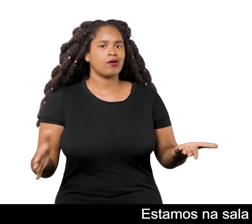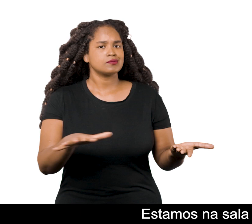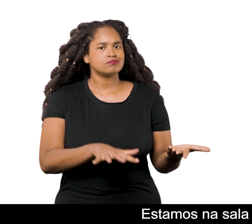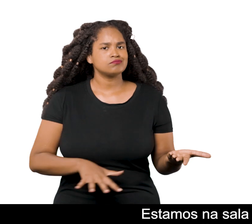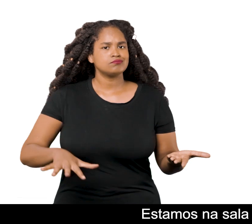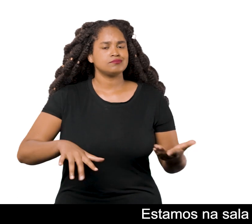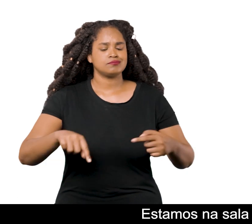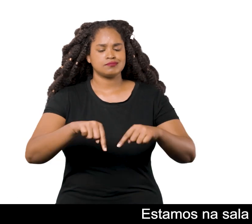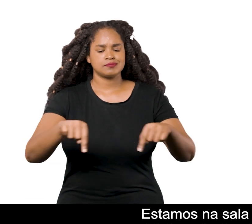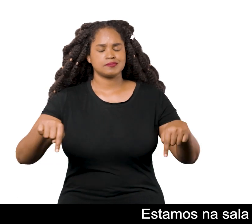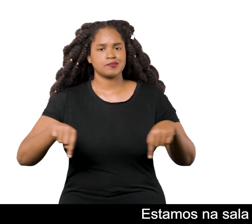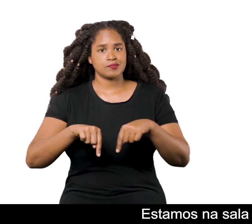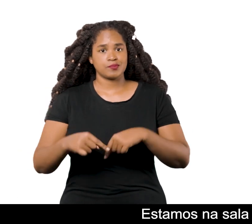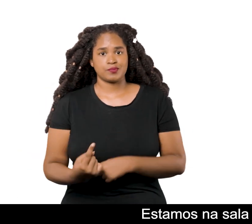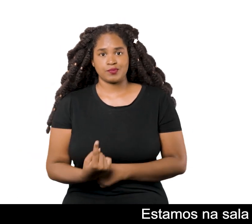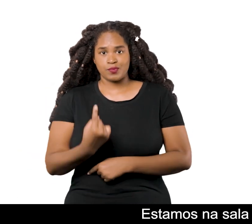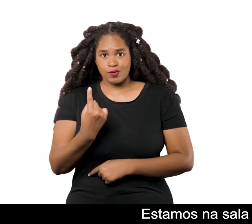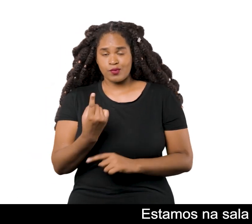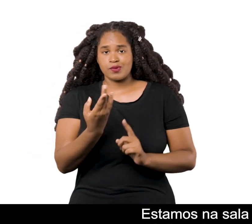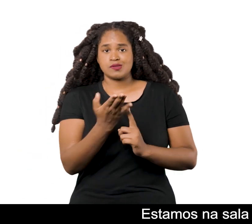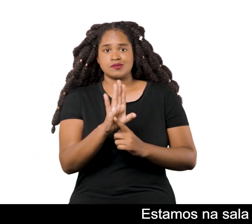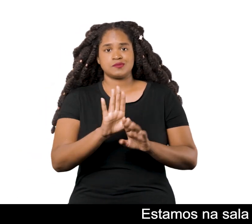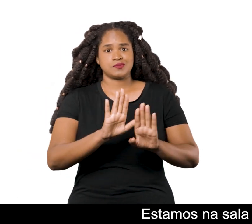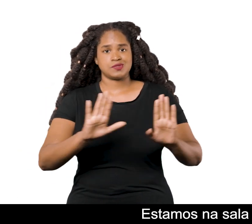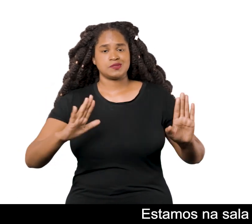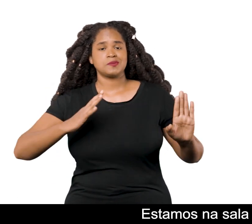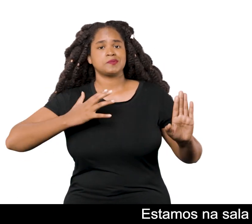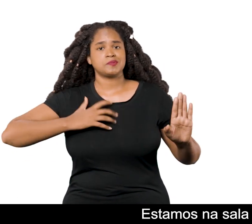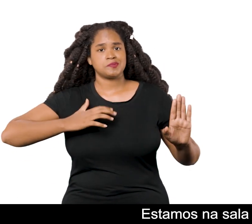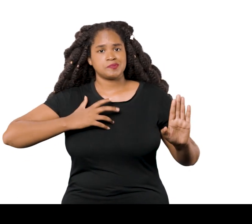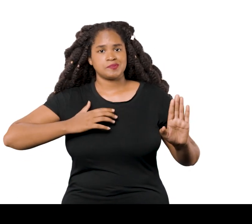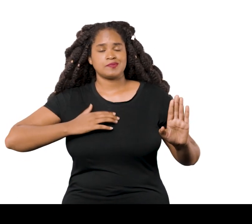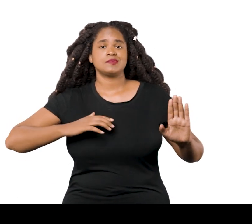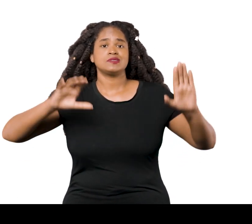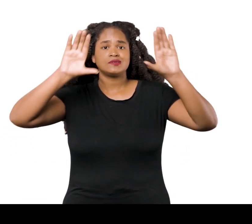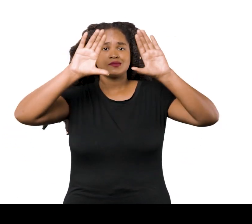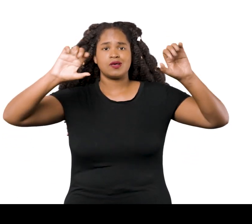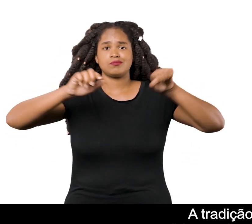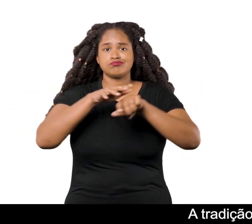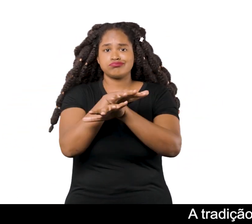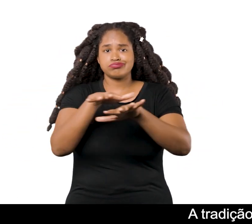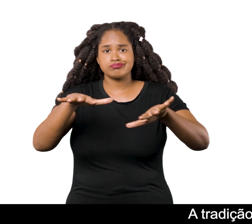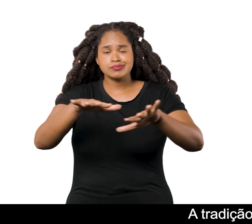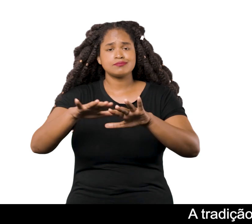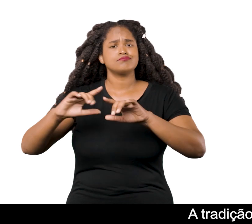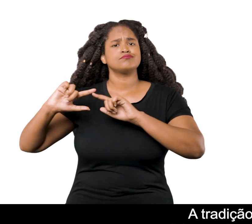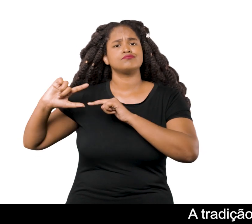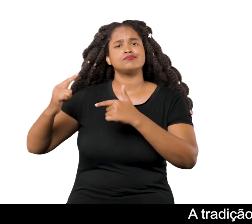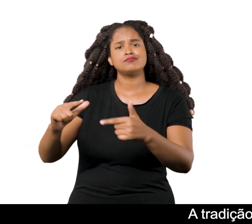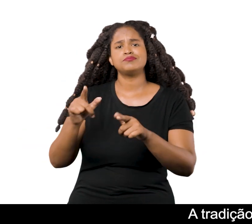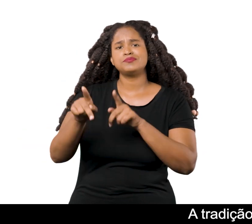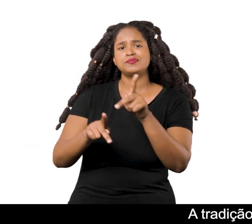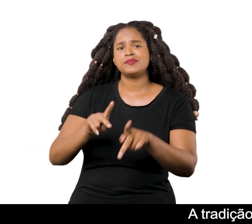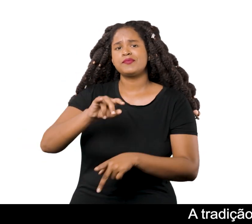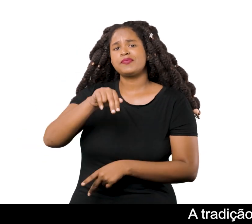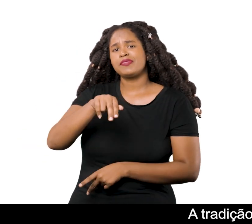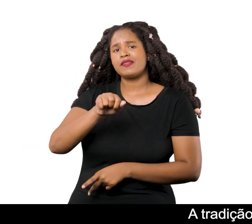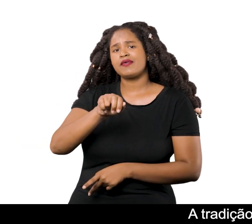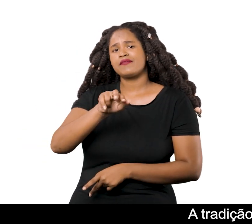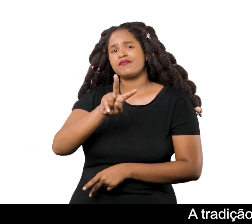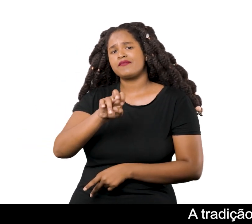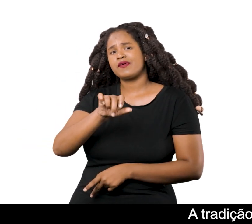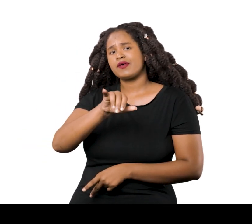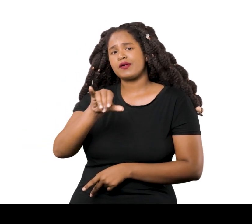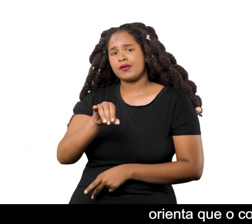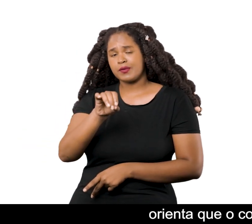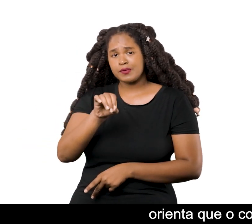Estamos na Sala 1 da exposição Melissa Code, Céus Tramados. A tradição navarro, também conhecida